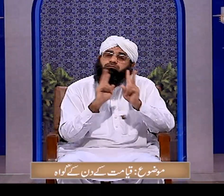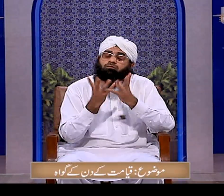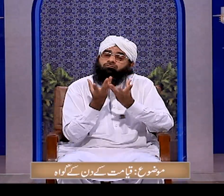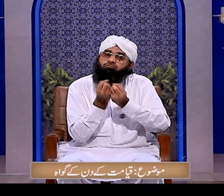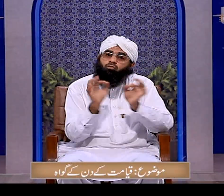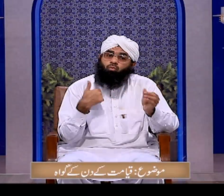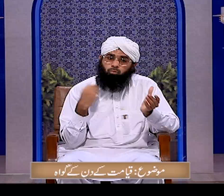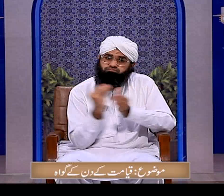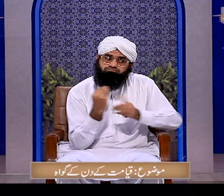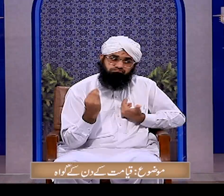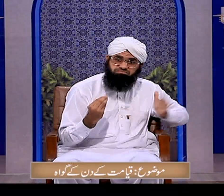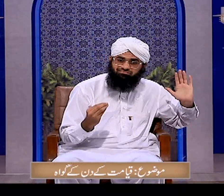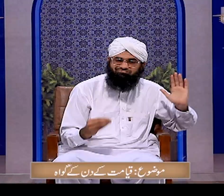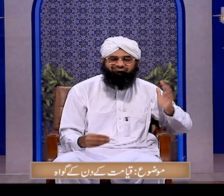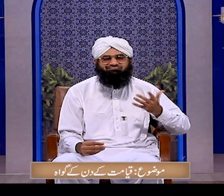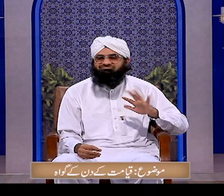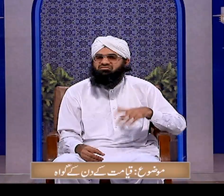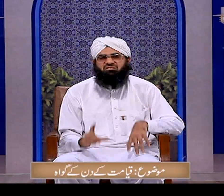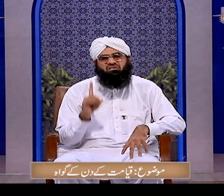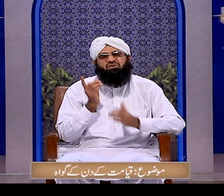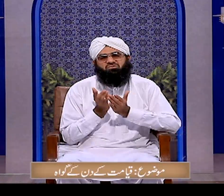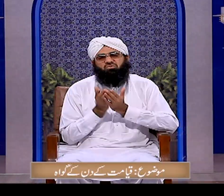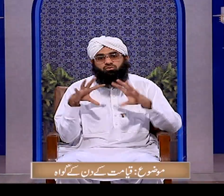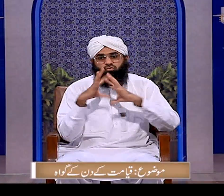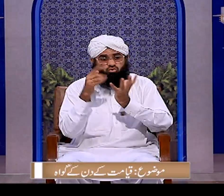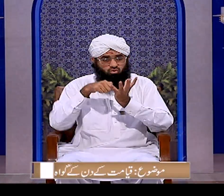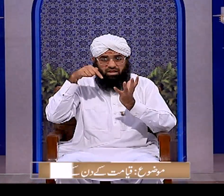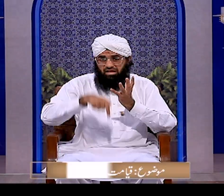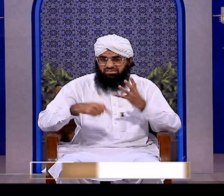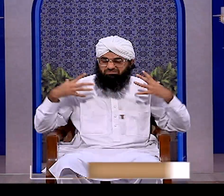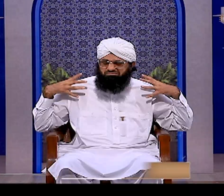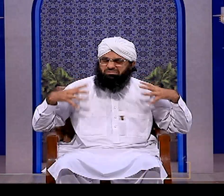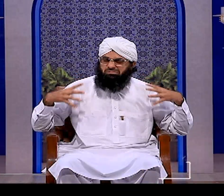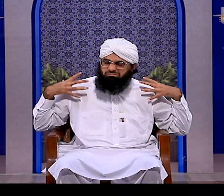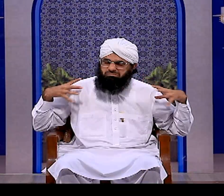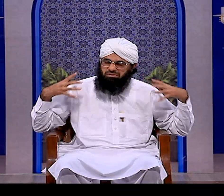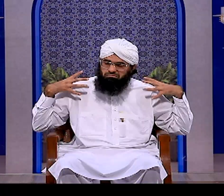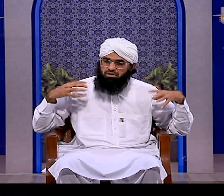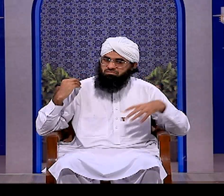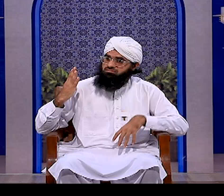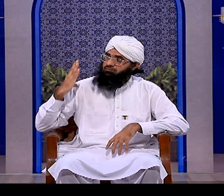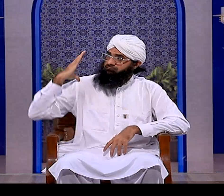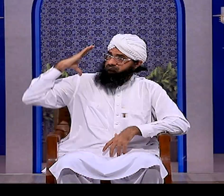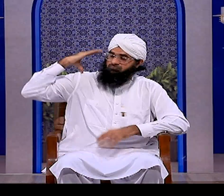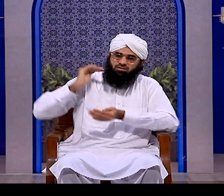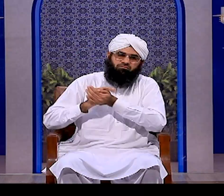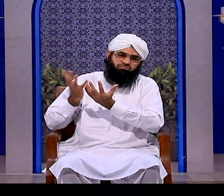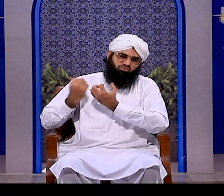گواہی دیں گے۔ اس وقت کیسے چھٹکارا ممکن ہوگا؟ اللہ پاک ہمیں اس دنیا میں رہتے ہوئے آخرت کی تیاری کرنے